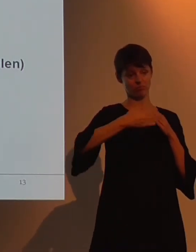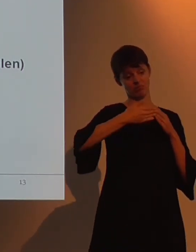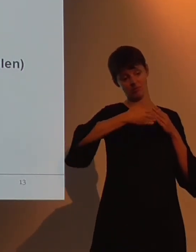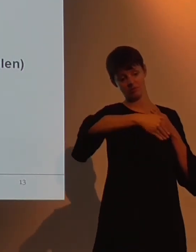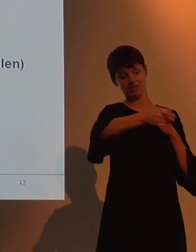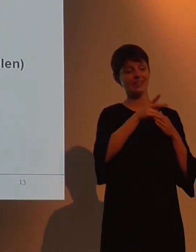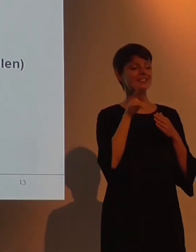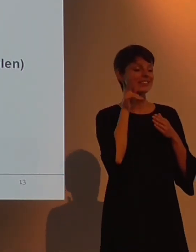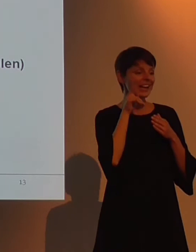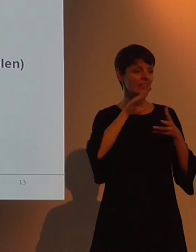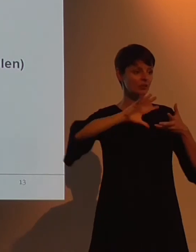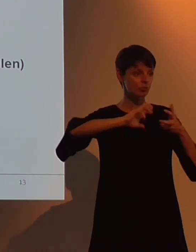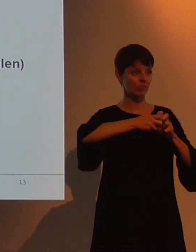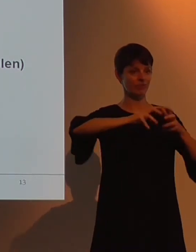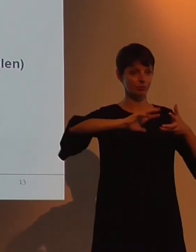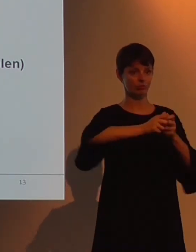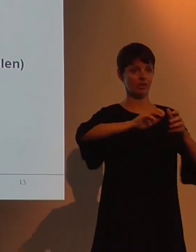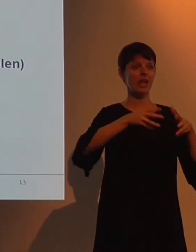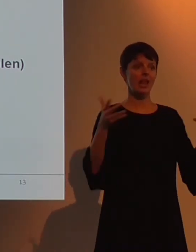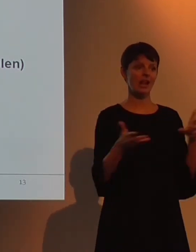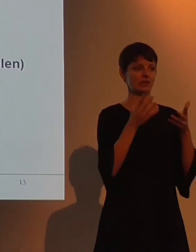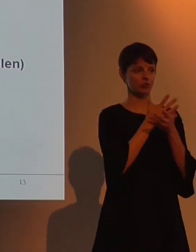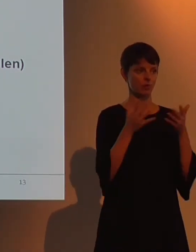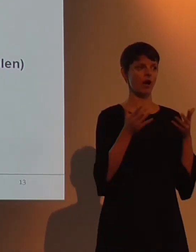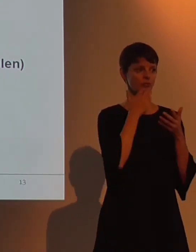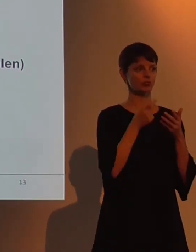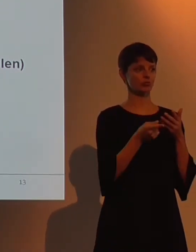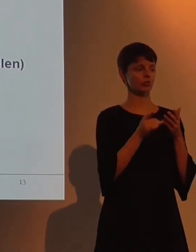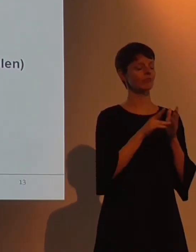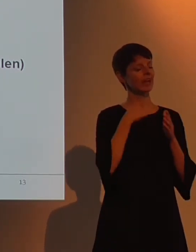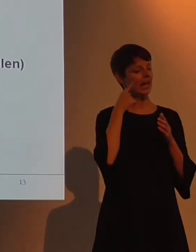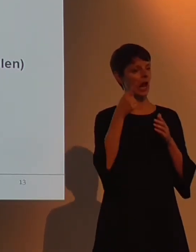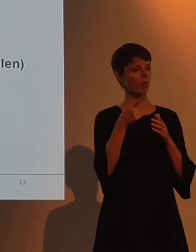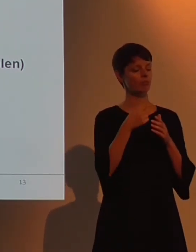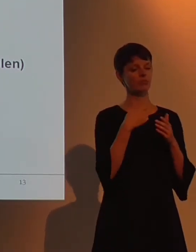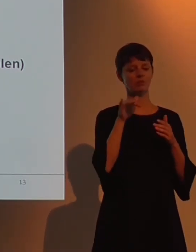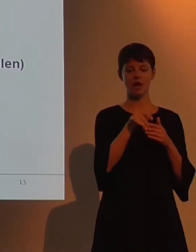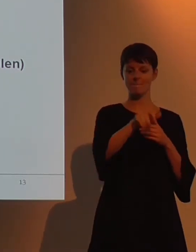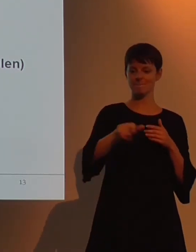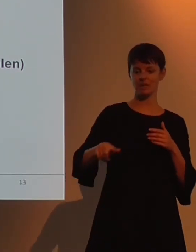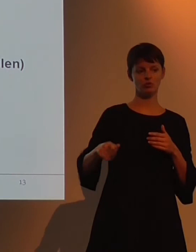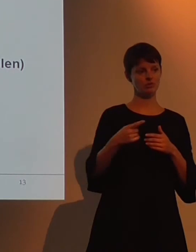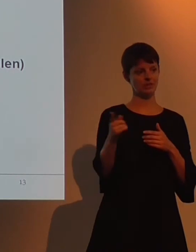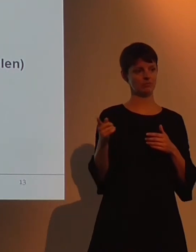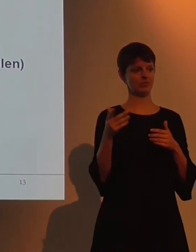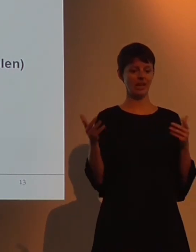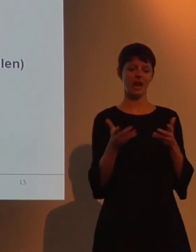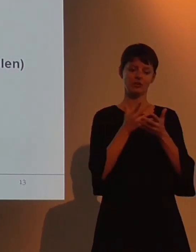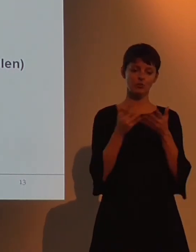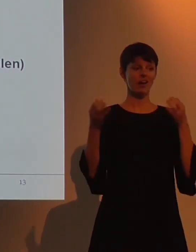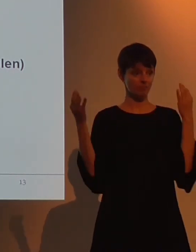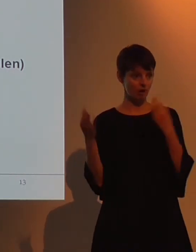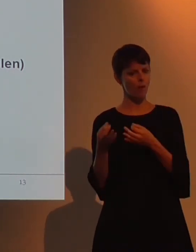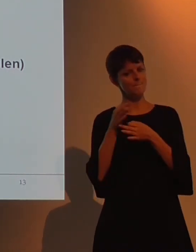und im Wahljahr bedeutet das für uns vor allem, dass wir eben auch die Formate, mit denen wir uns Politik beschäftigen, untertiteln möchten. Und das